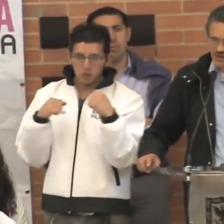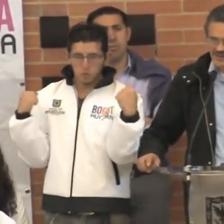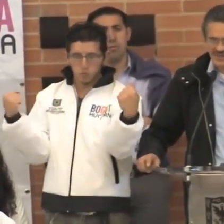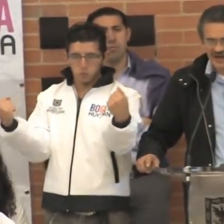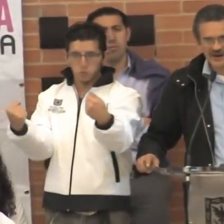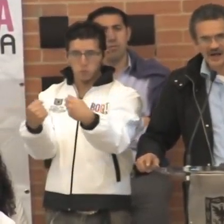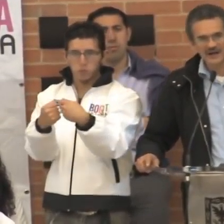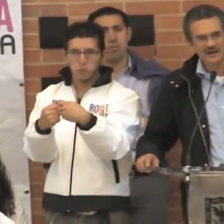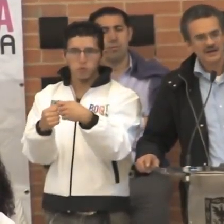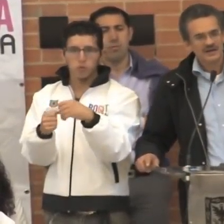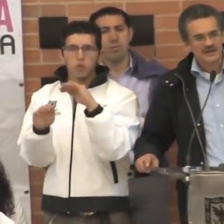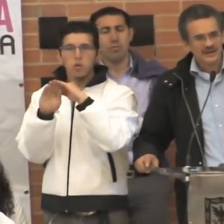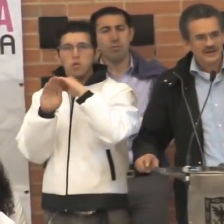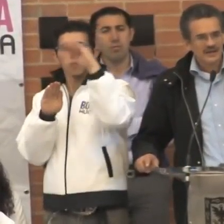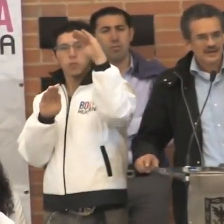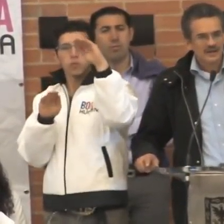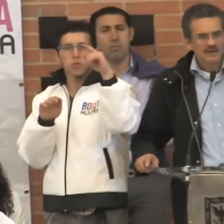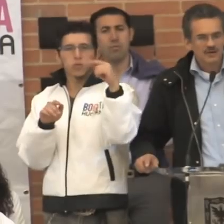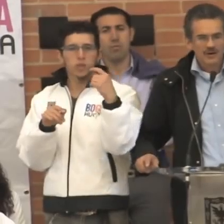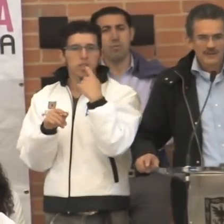con techo de tierra,